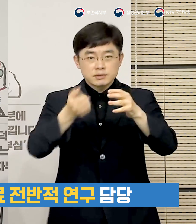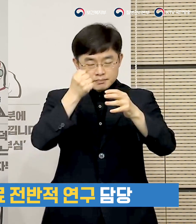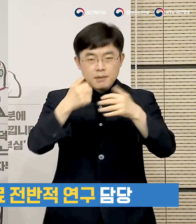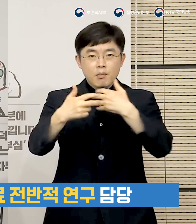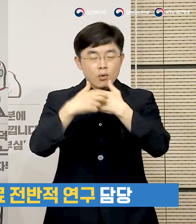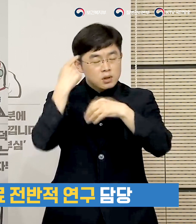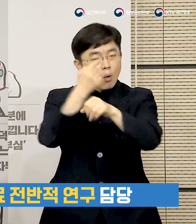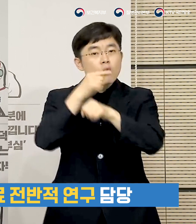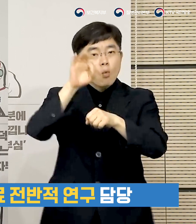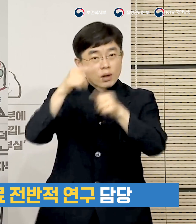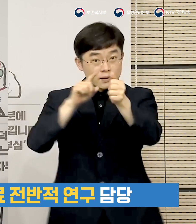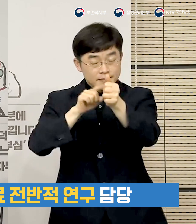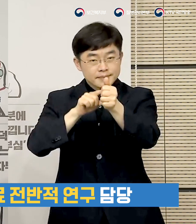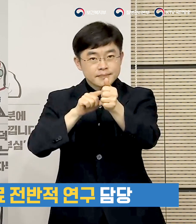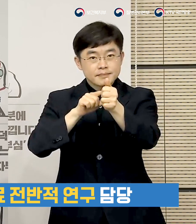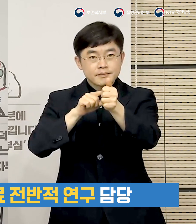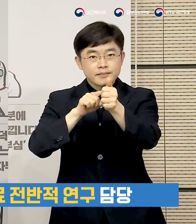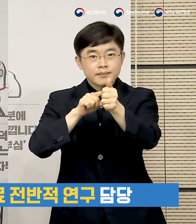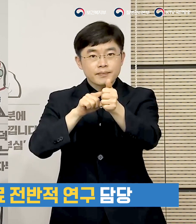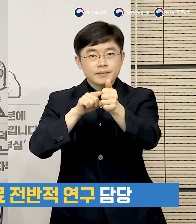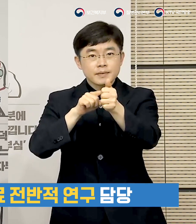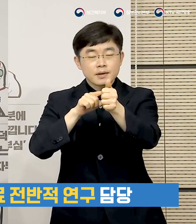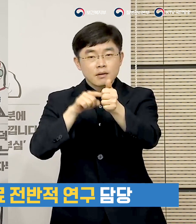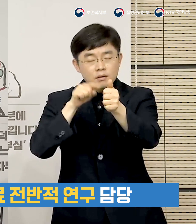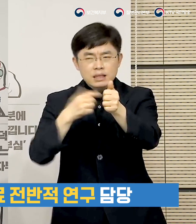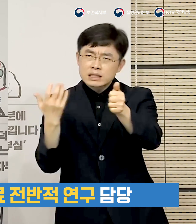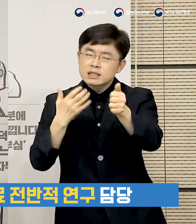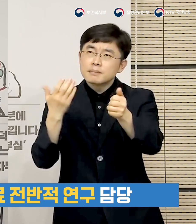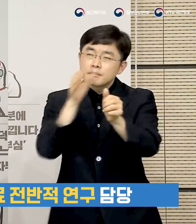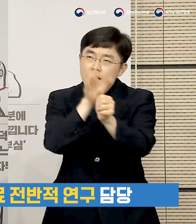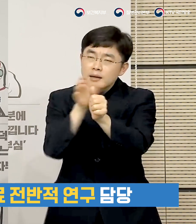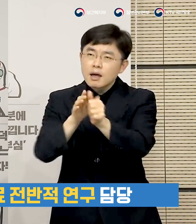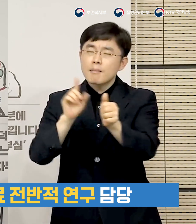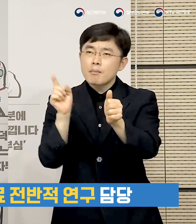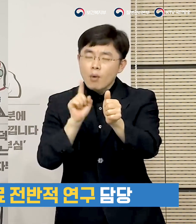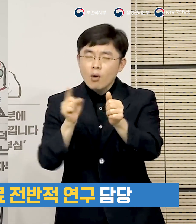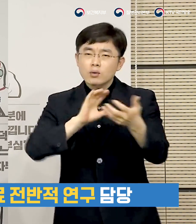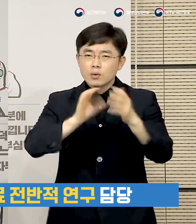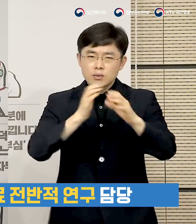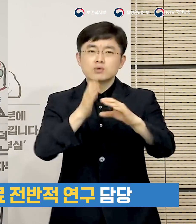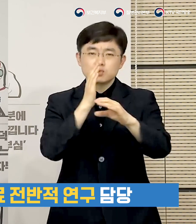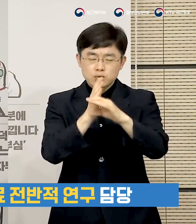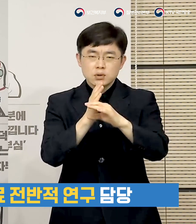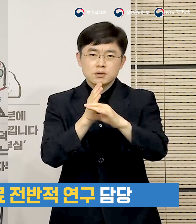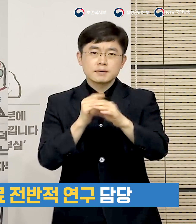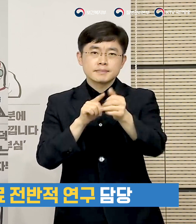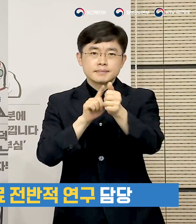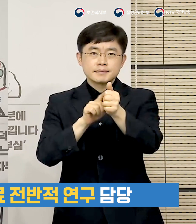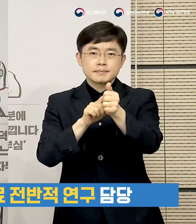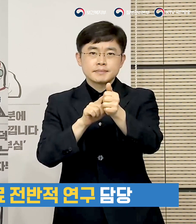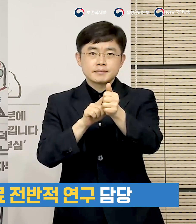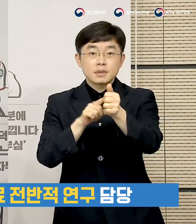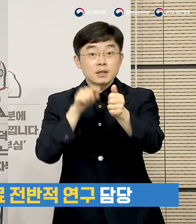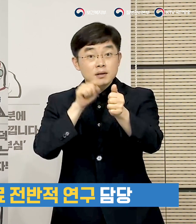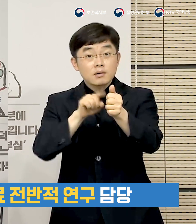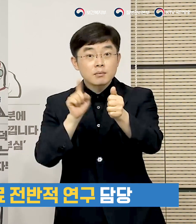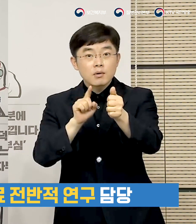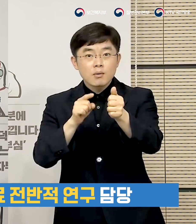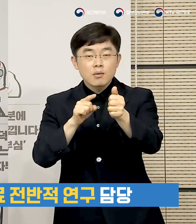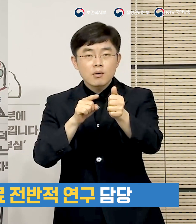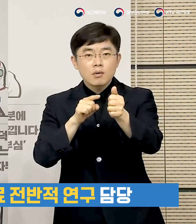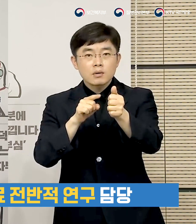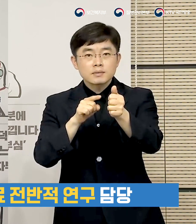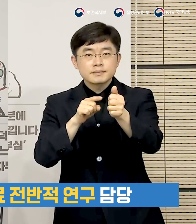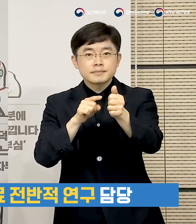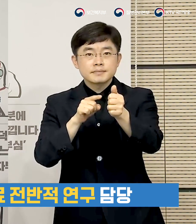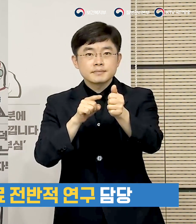국립보건연구원의 어떤 위치라든지 기능들이 지금 이제 논의가 되고 있고 그러한 부분과 관련되어서는 아무래도 이제